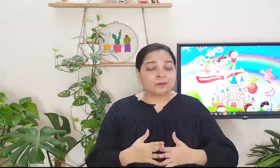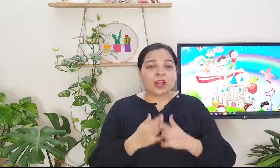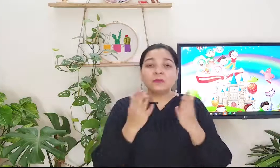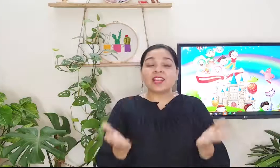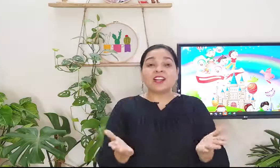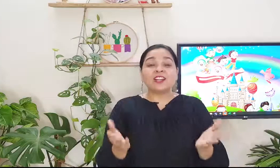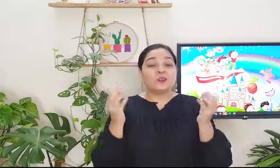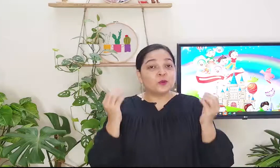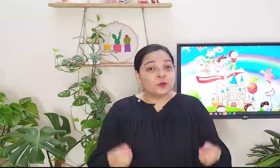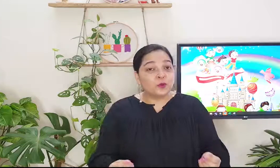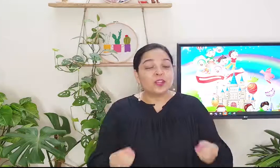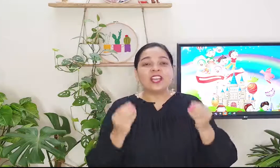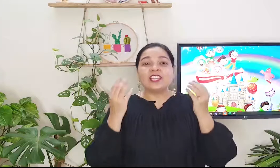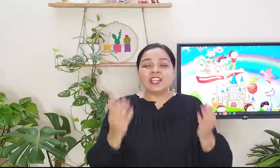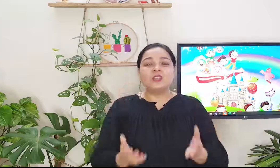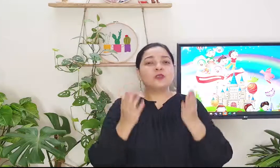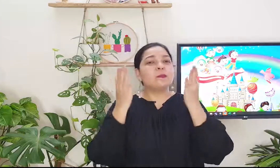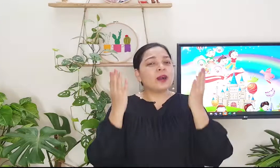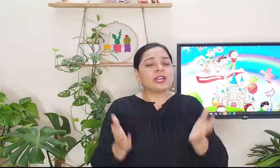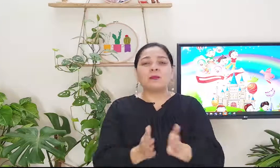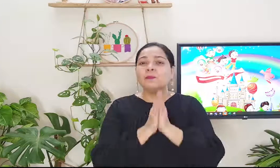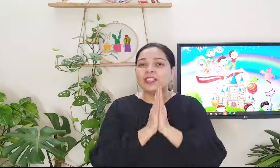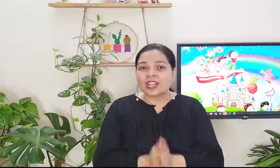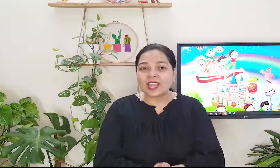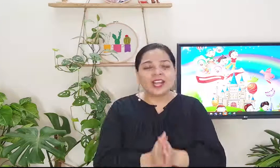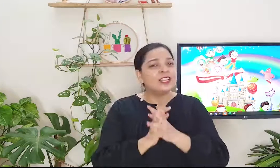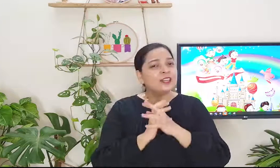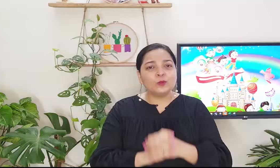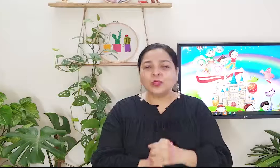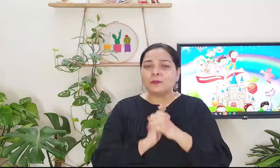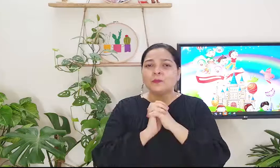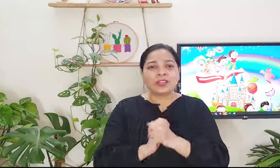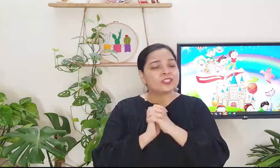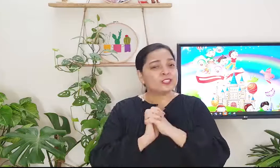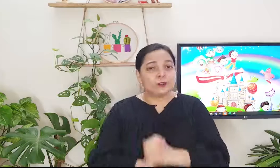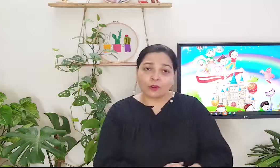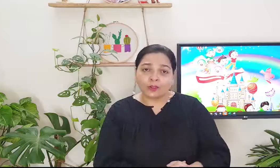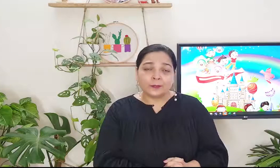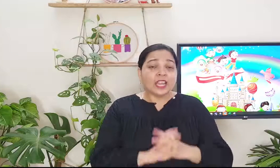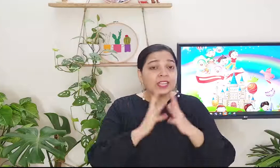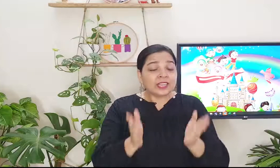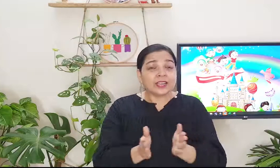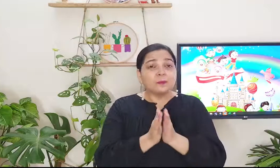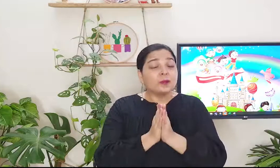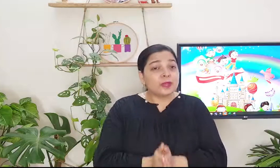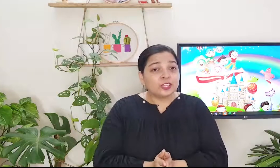যেখানেই আমরা যাই, আমরা কি করি, যিশুর ব্যাপারে বলি, হালেলুয়া, প্রেজ দ্য লর্ড। ঈশ্বর পুরো